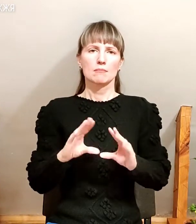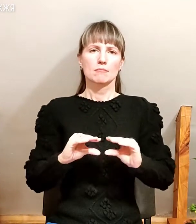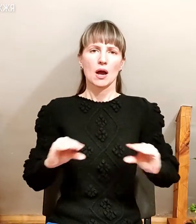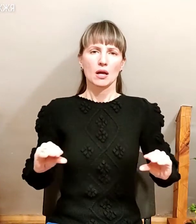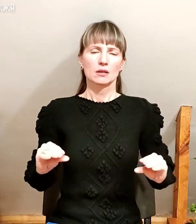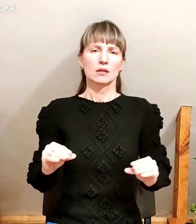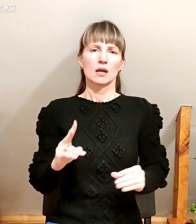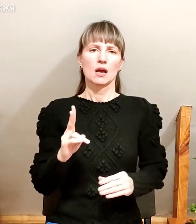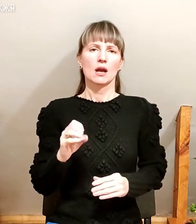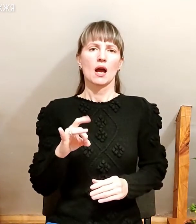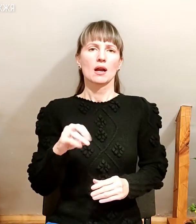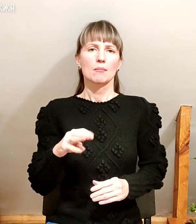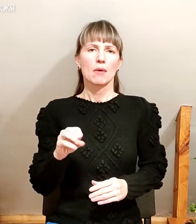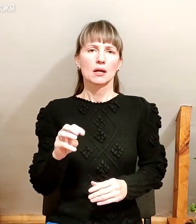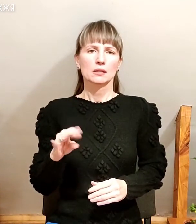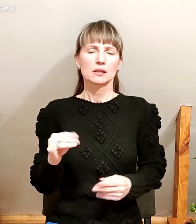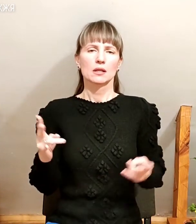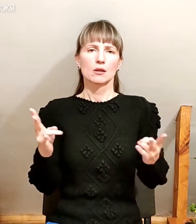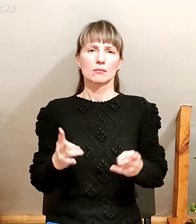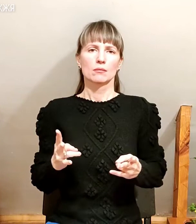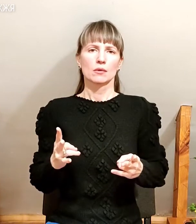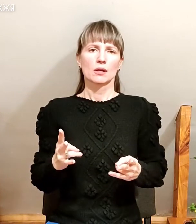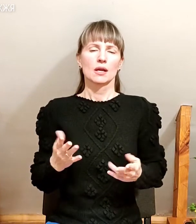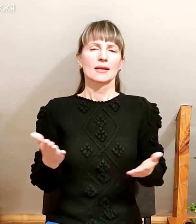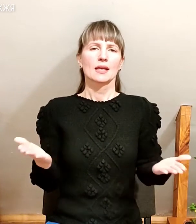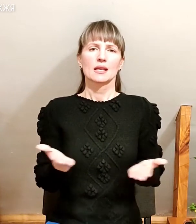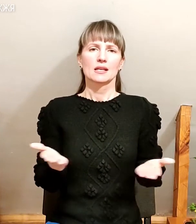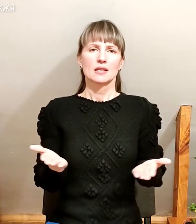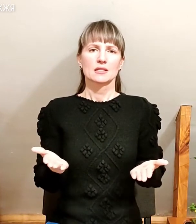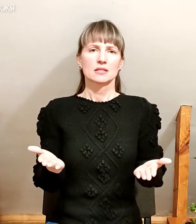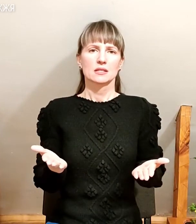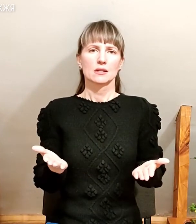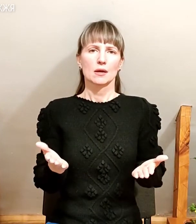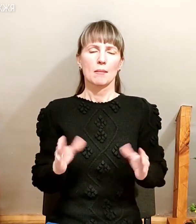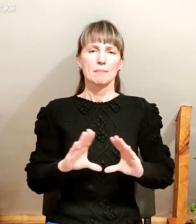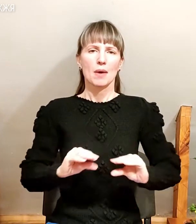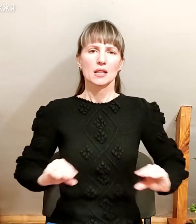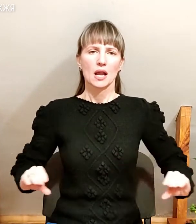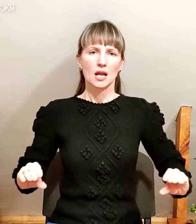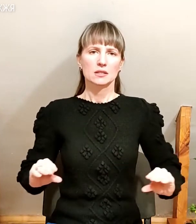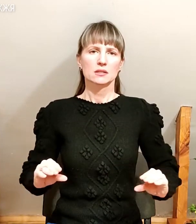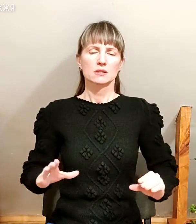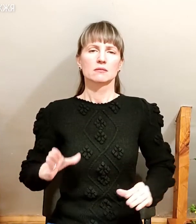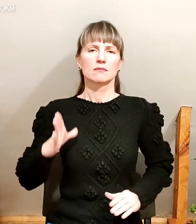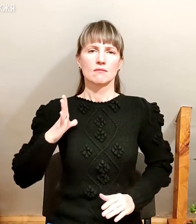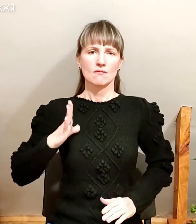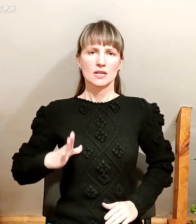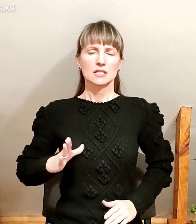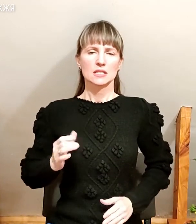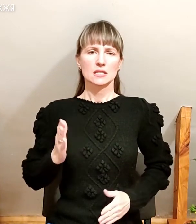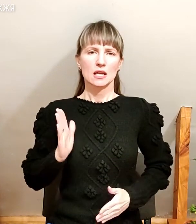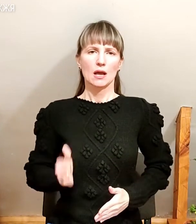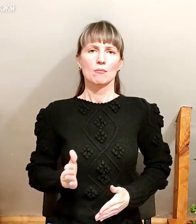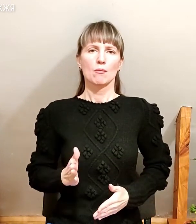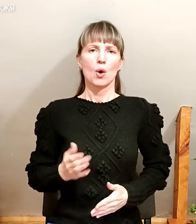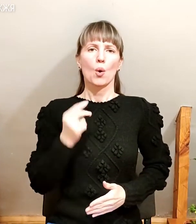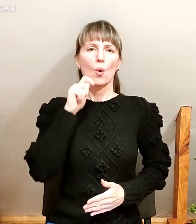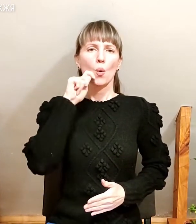калімати, потрібно хоча б якісь матраци вистелені. Звичайно, Україна переможе.